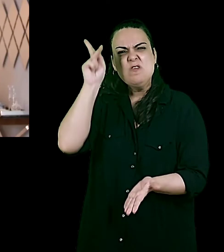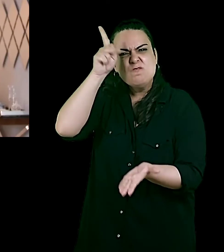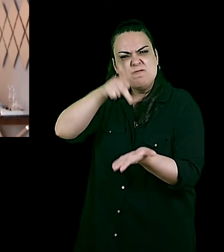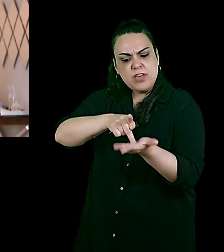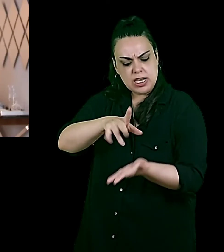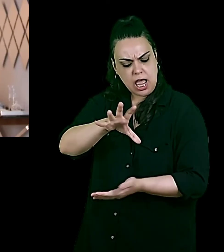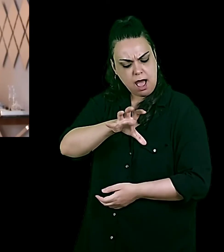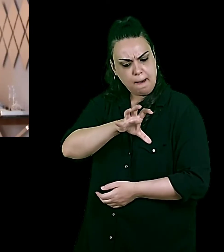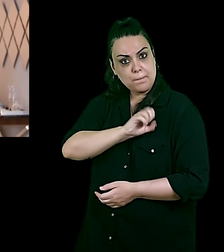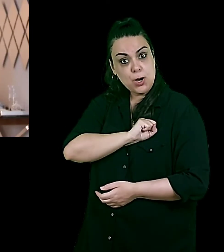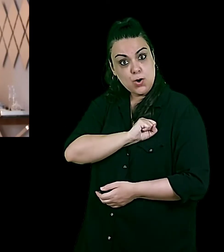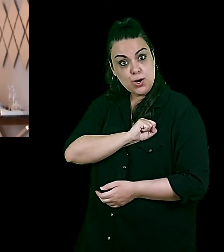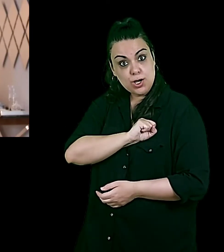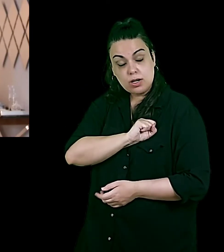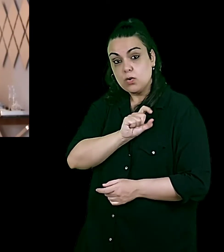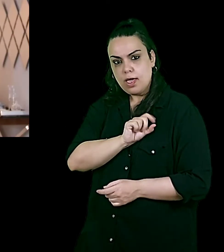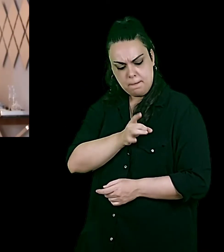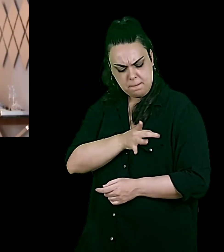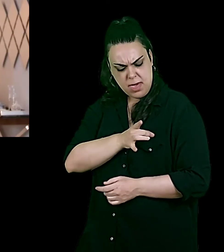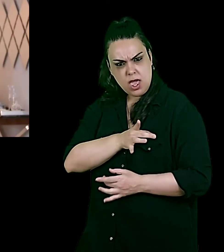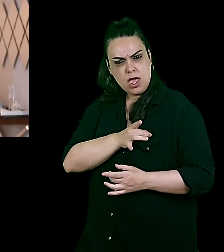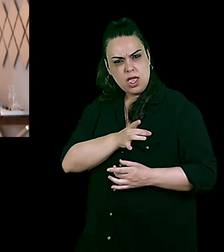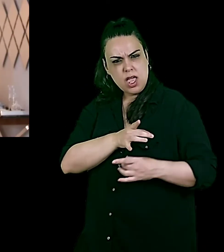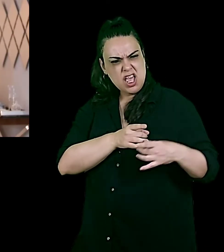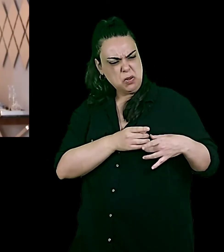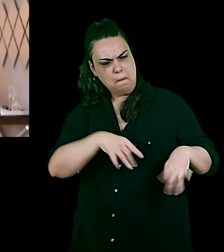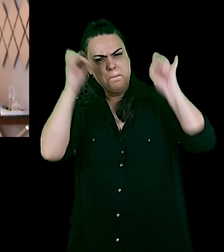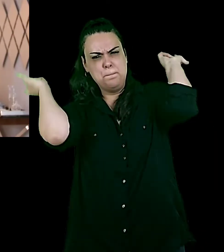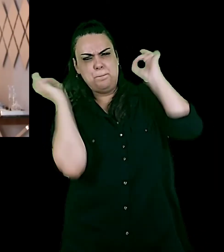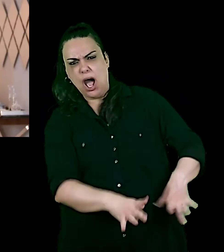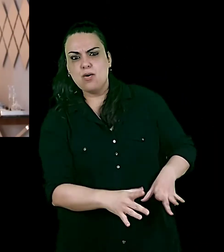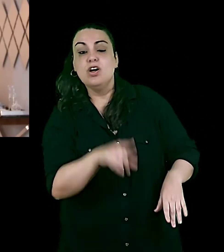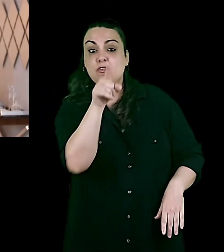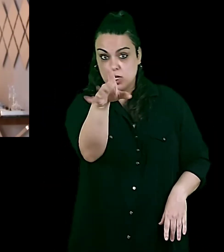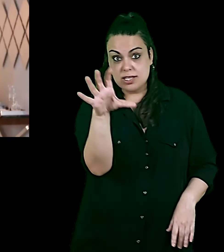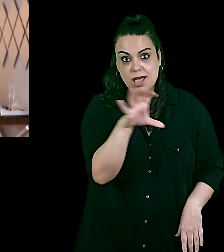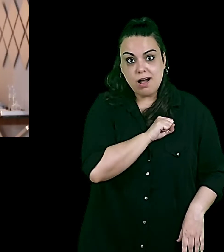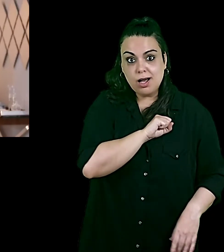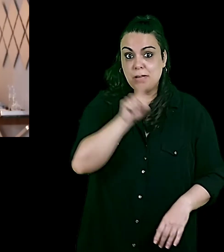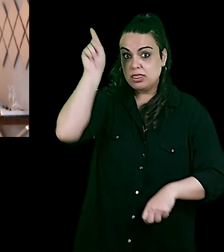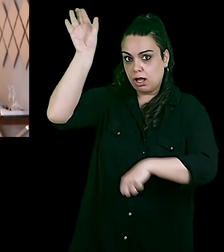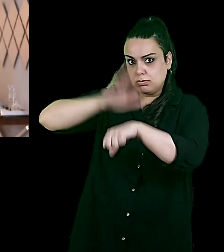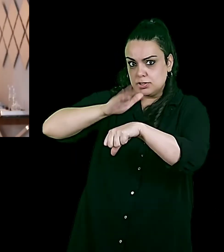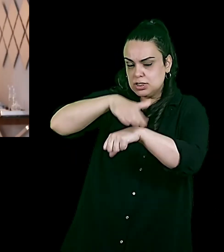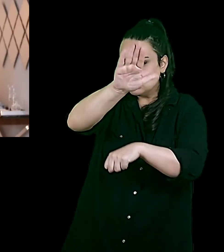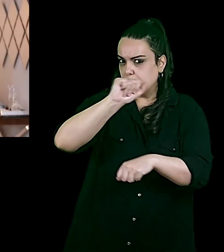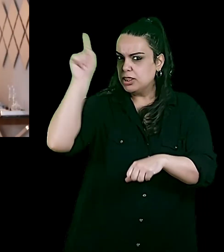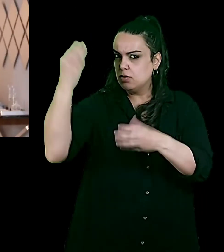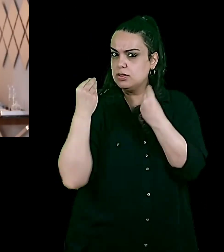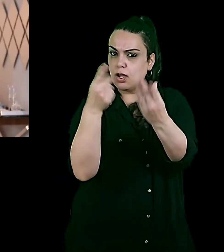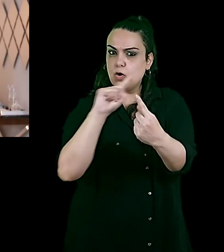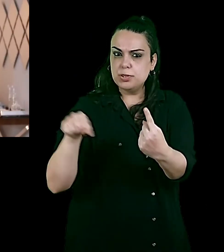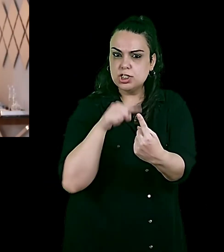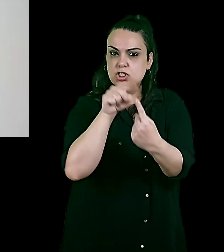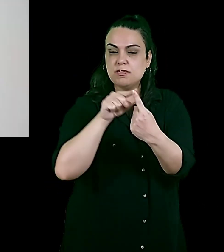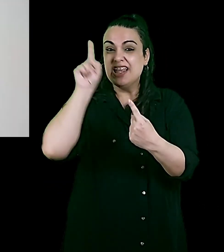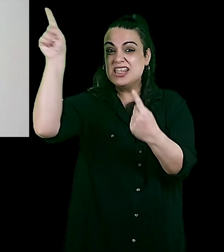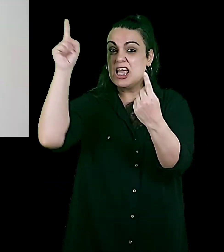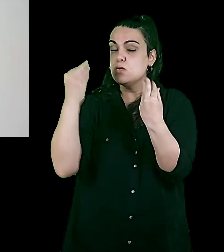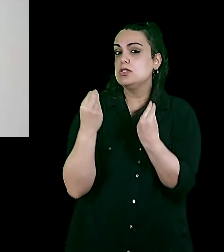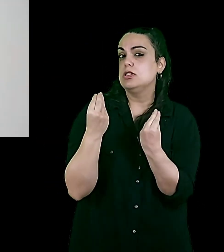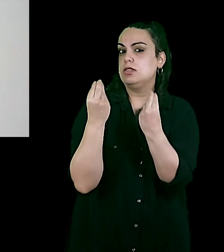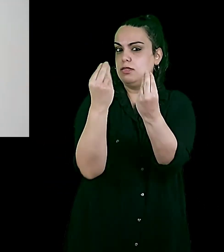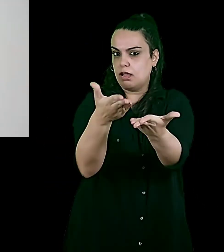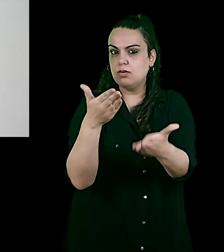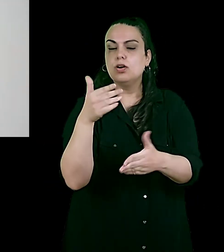verdadeiro amor lança fora todo medo. Então, se você ama o que Deus te propôs, se você ama aquilo que Deus